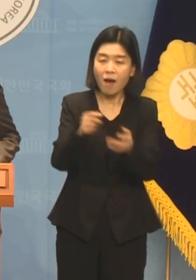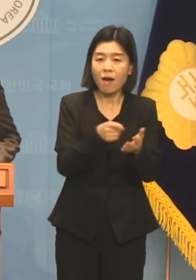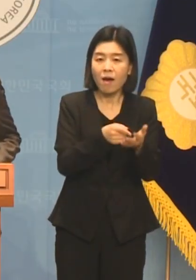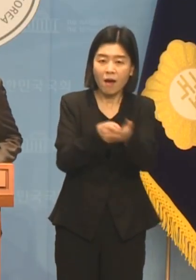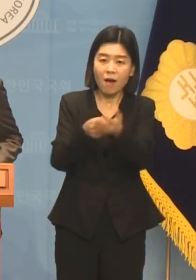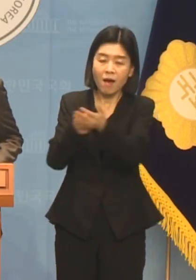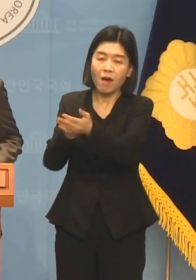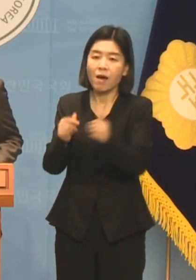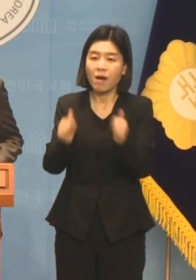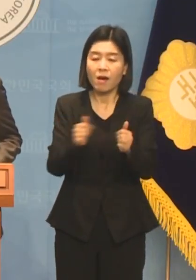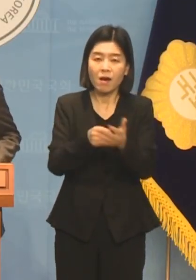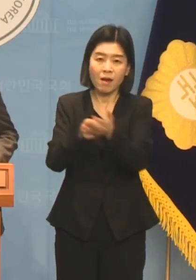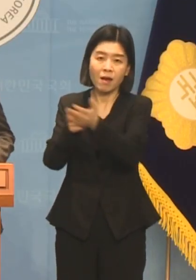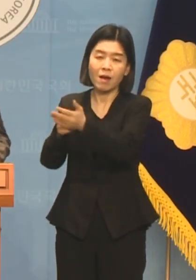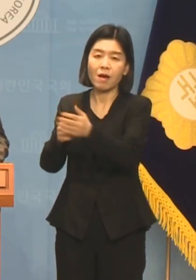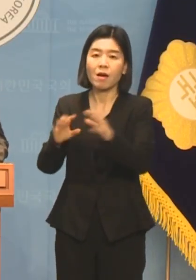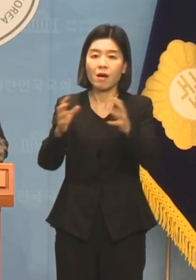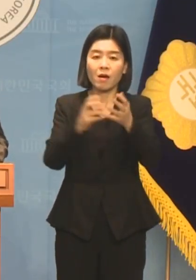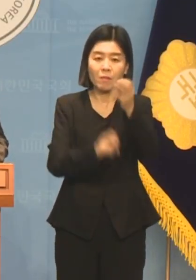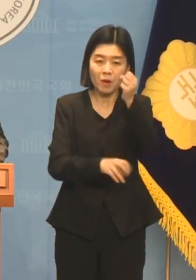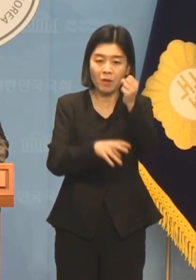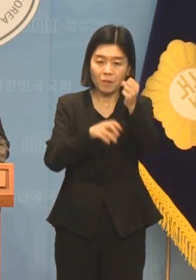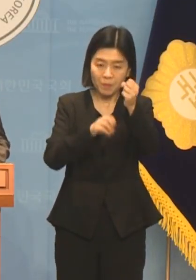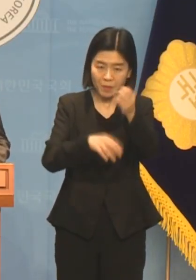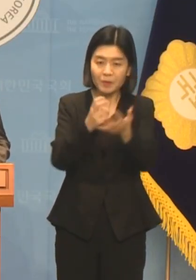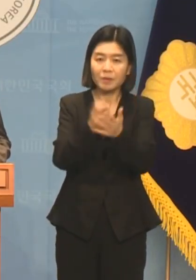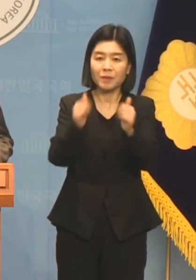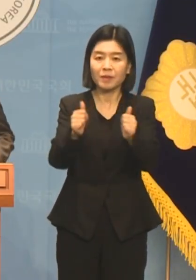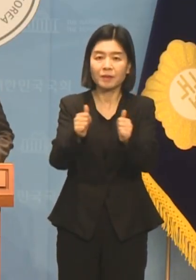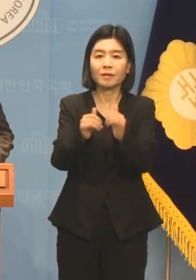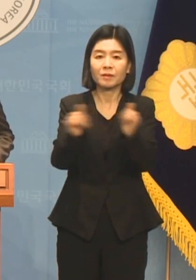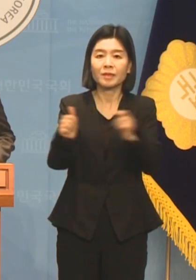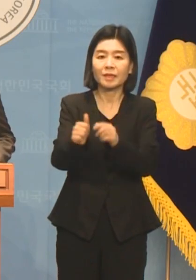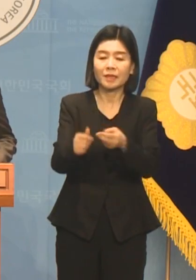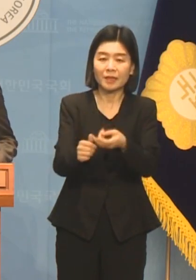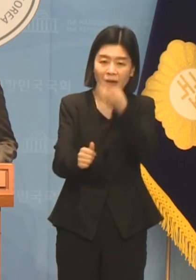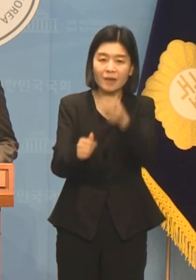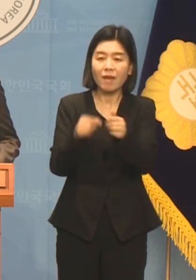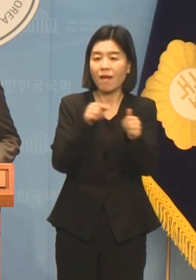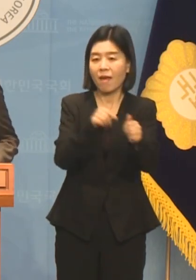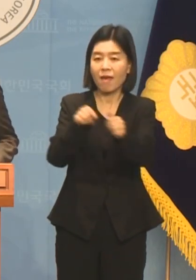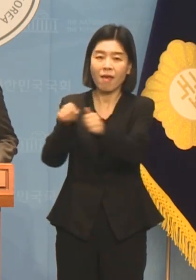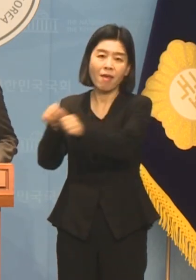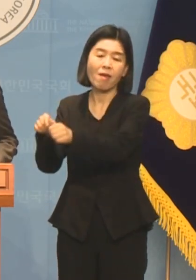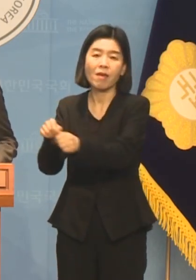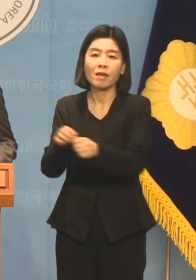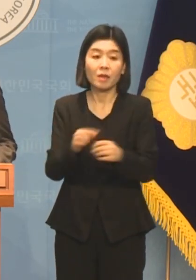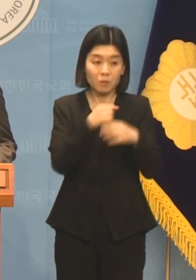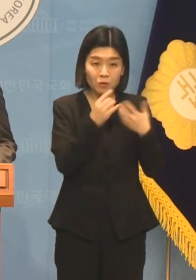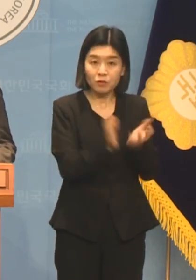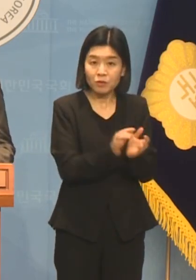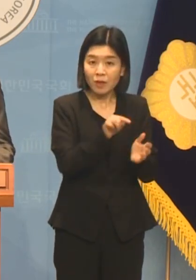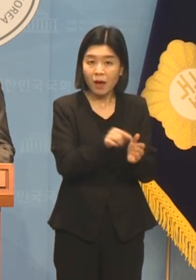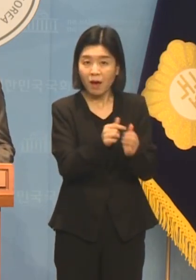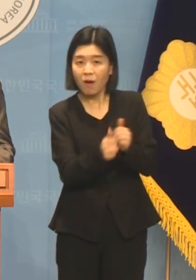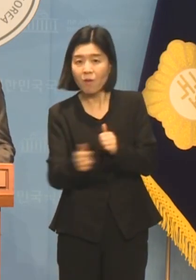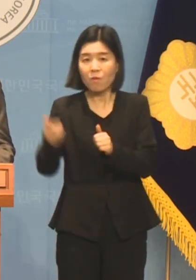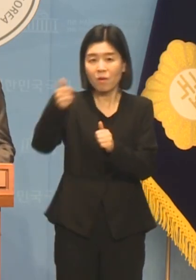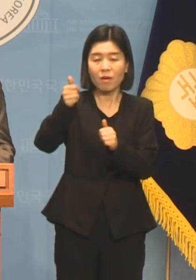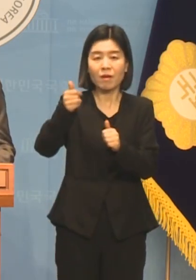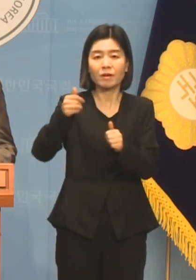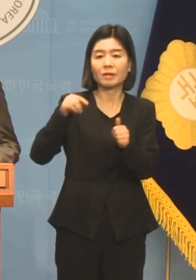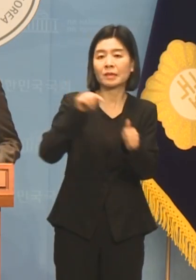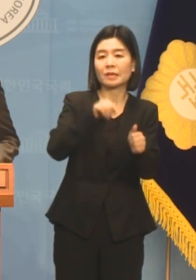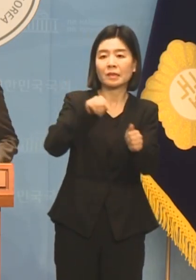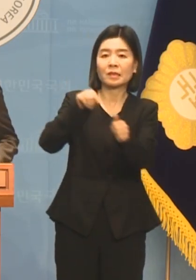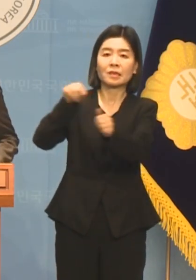재판소의 헌법재판관을 탄핵하라. 이런 식으로 지시를 내리고 있습니다. 완전히 민주당의 상황 그 자체입니다.